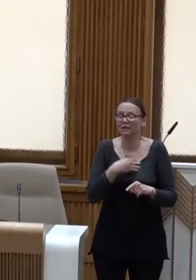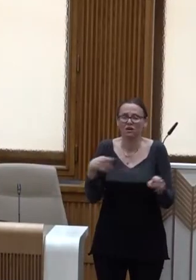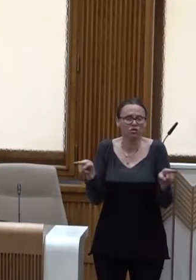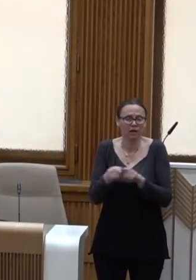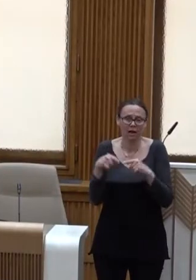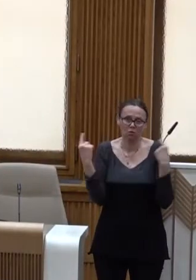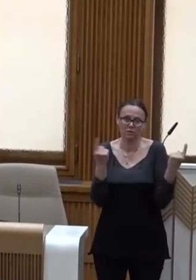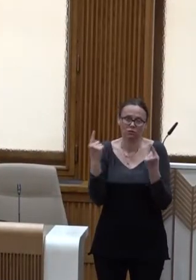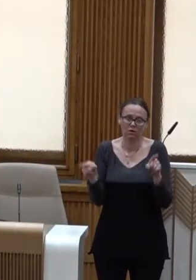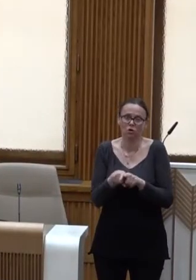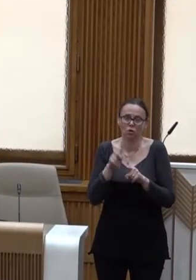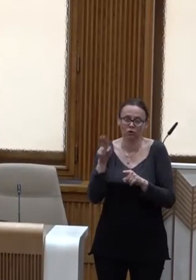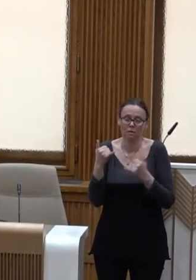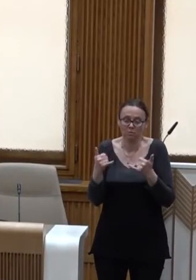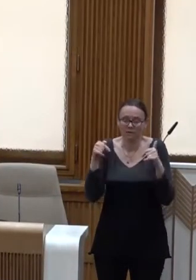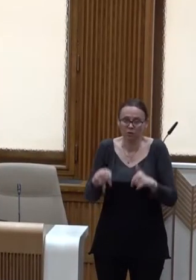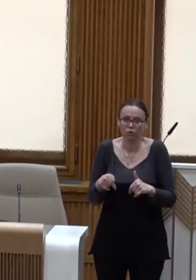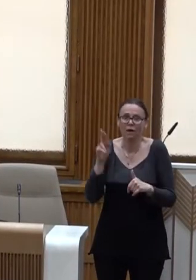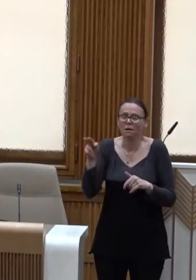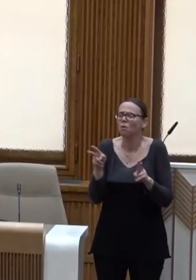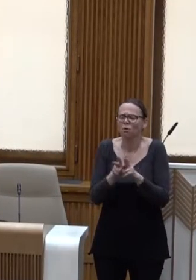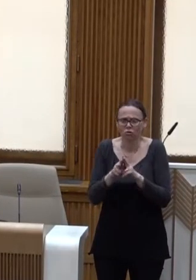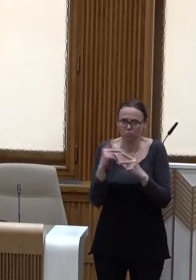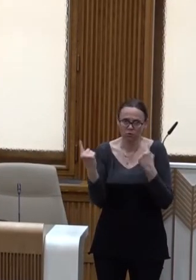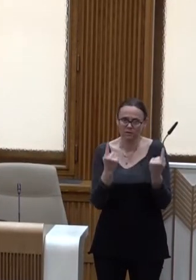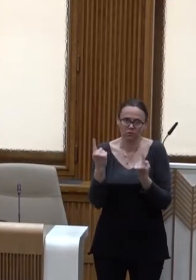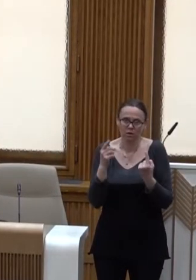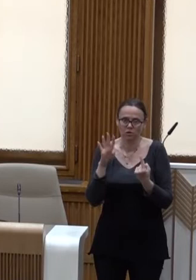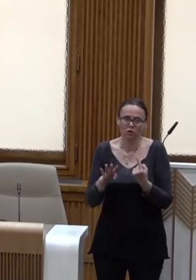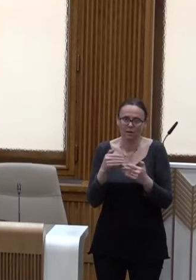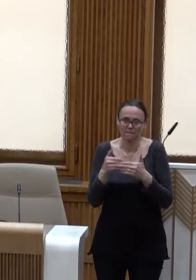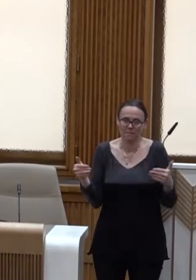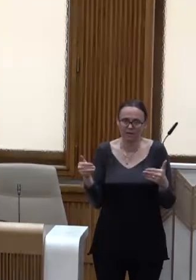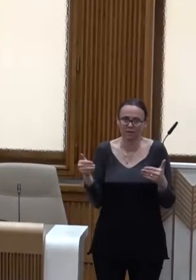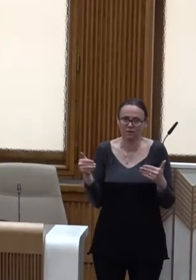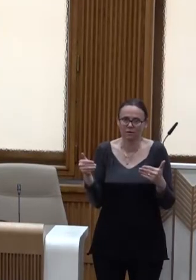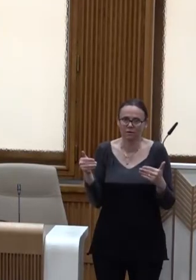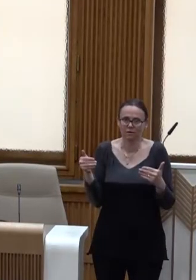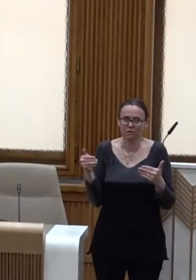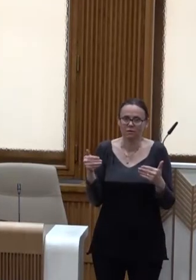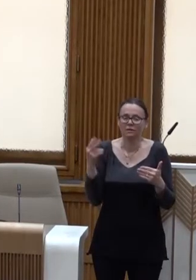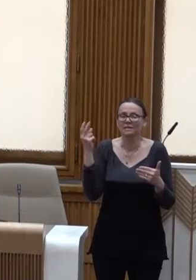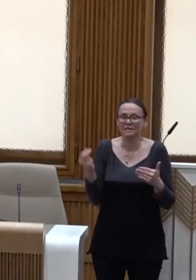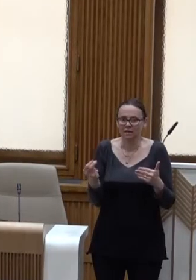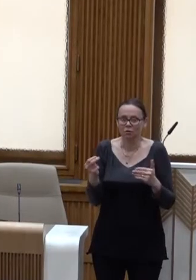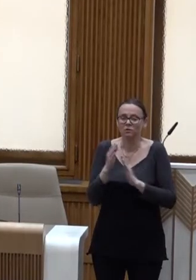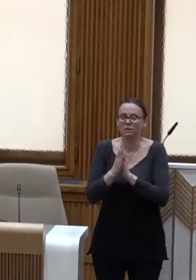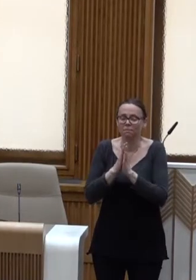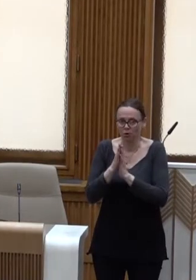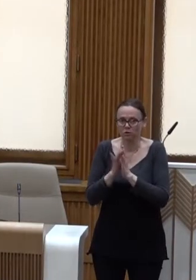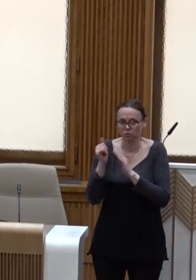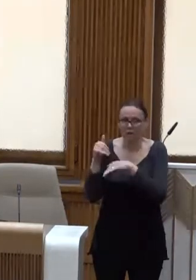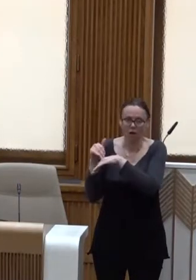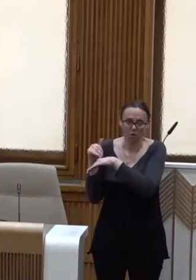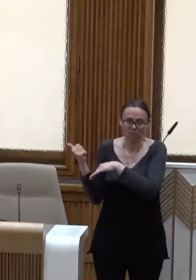enako situacijo, kot je imamo mi, oziroma imajo podobno situacijo na meji za Srbijo. Sem ga prosil, da mi pač